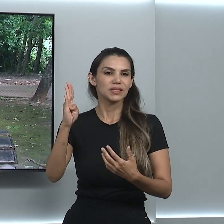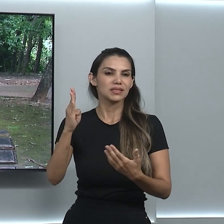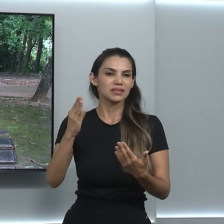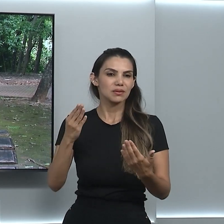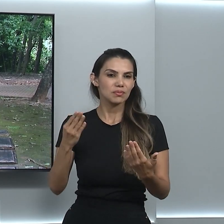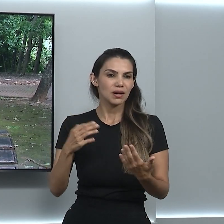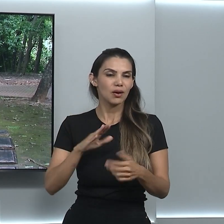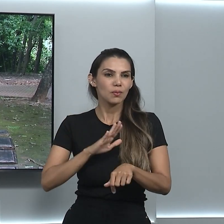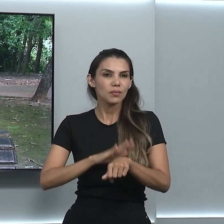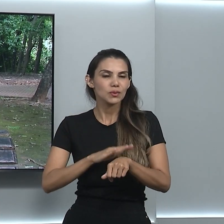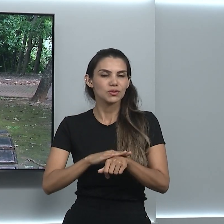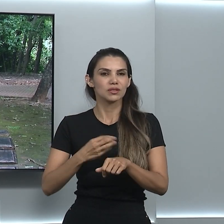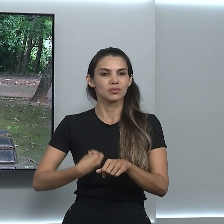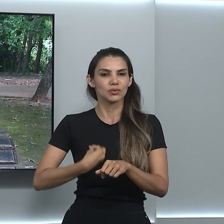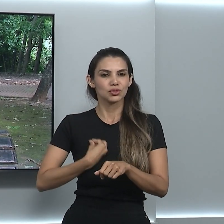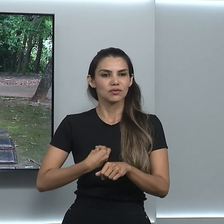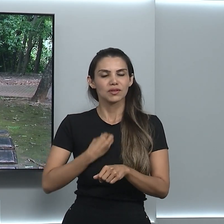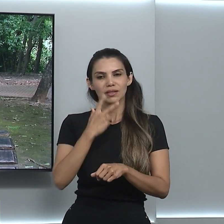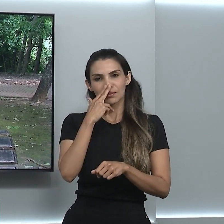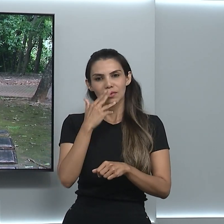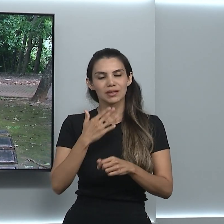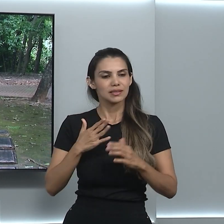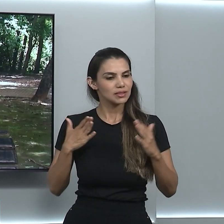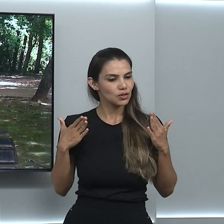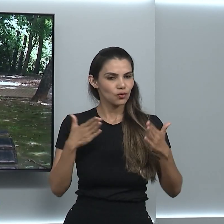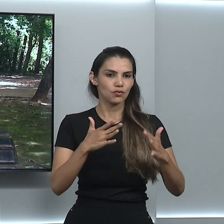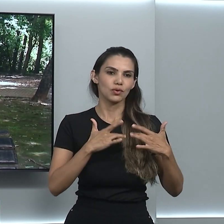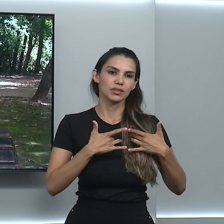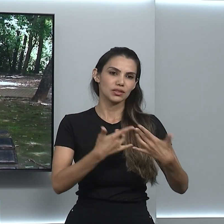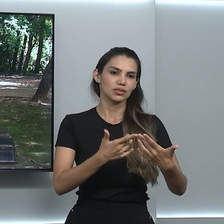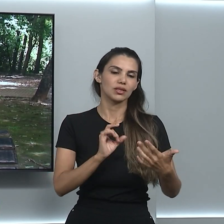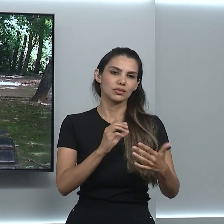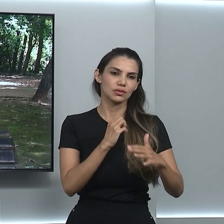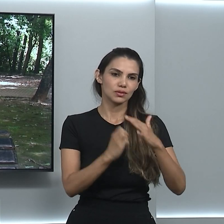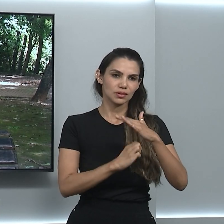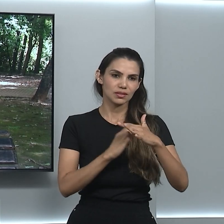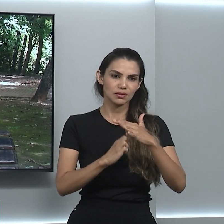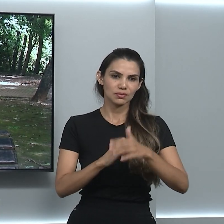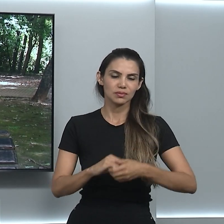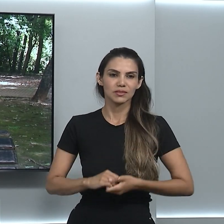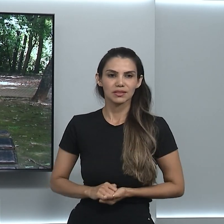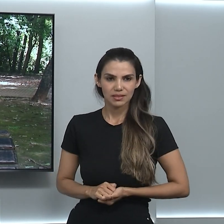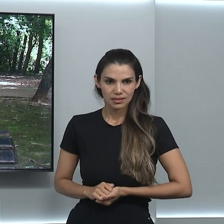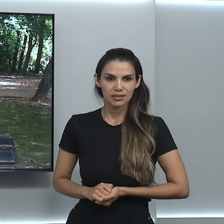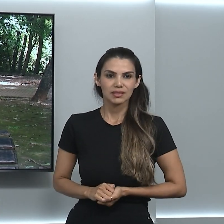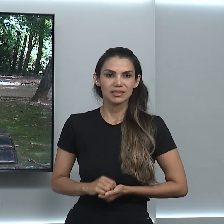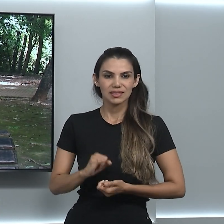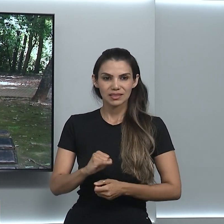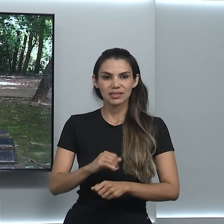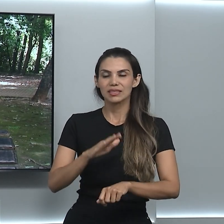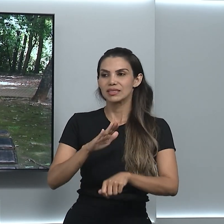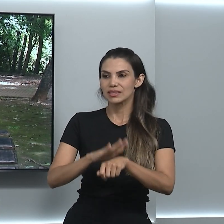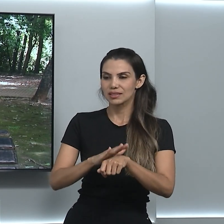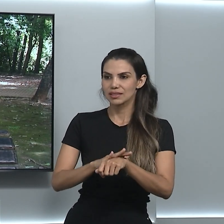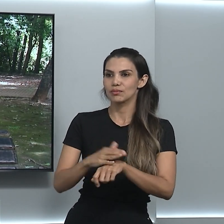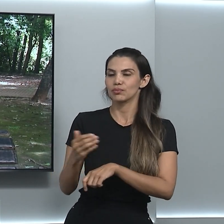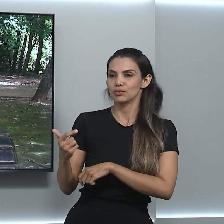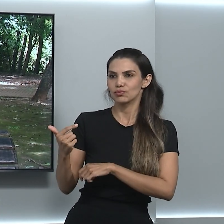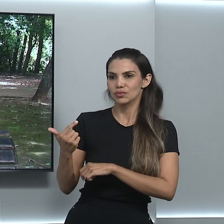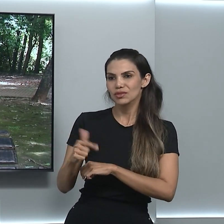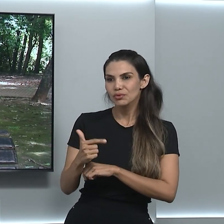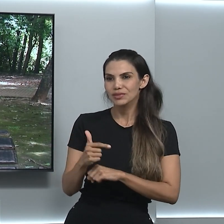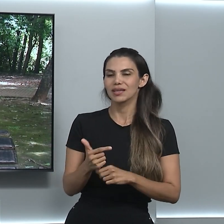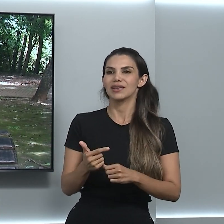recuperar, que é o meu tempo de vida, ele está sendo dedicado a uma empresa. Eu acredito que se a gente não consegue ter tempo para a gente ter acesso